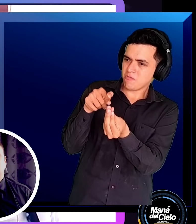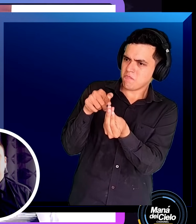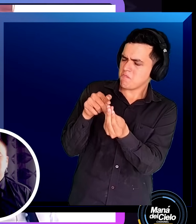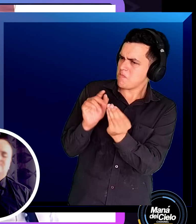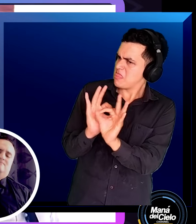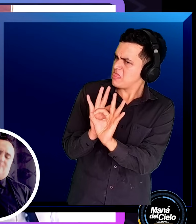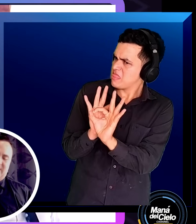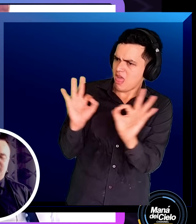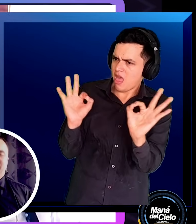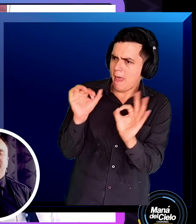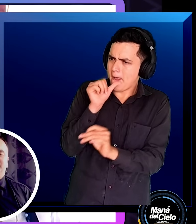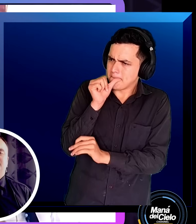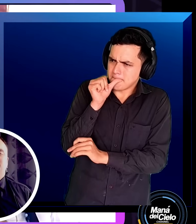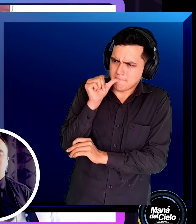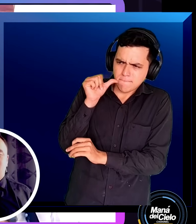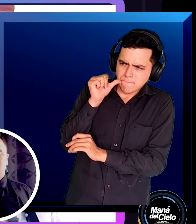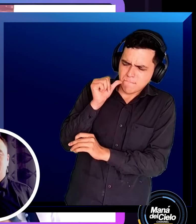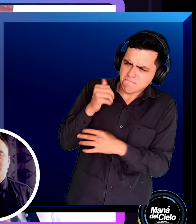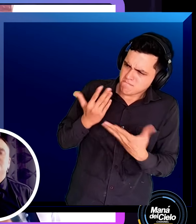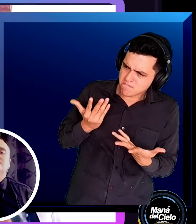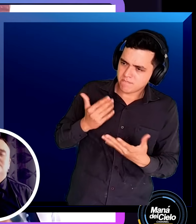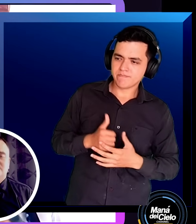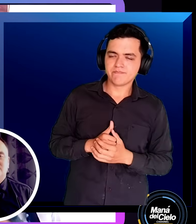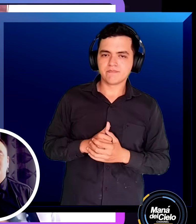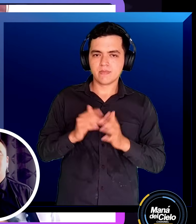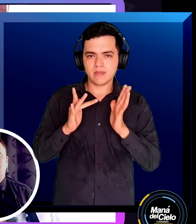entonces ayunará.